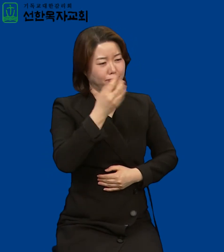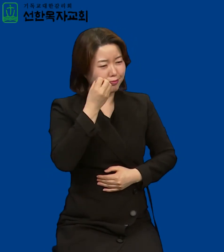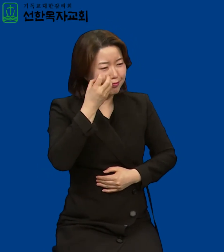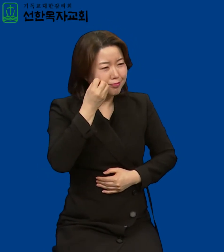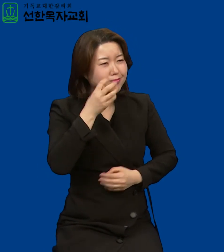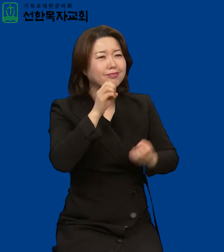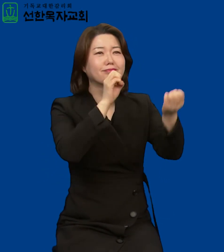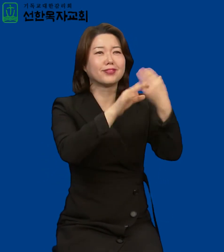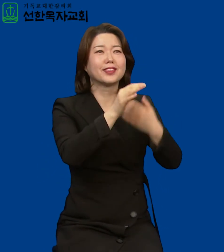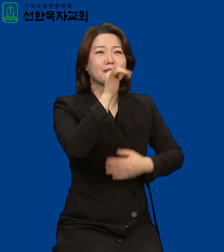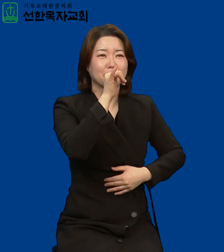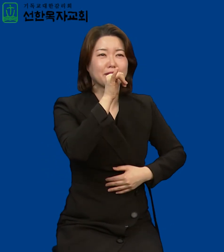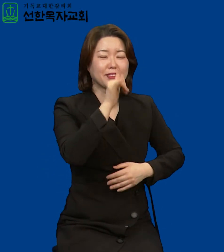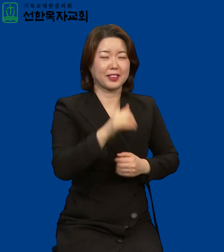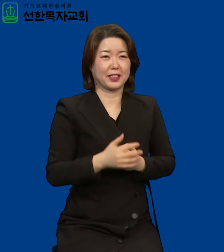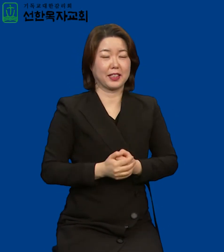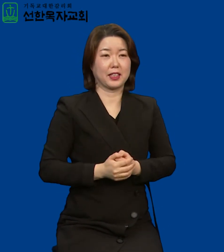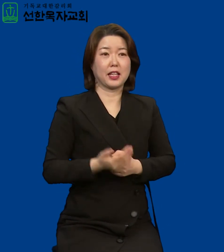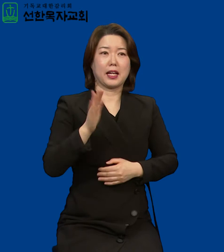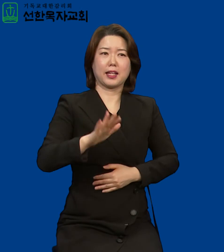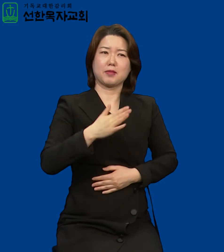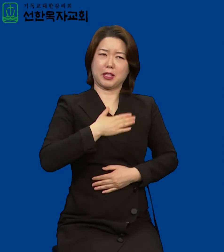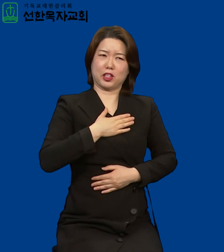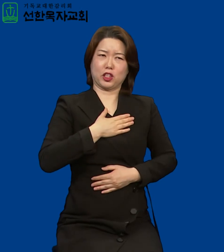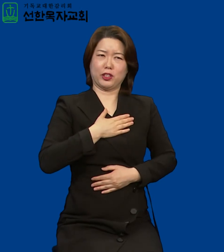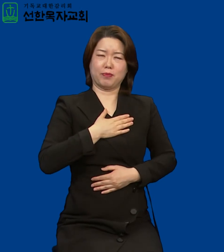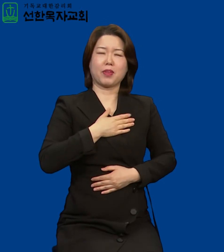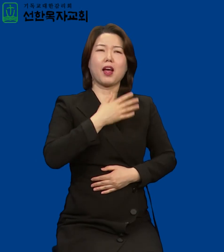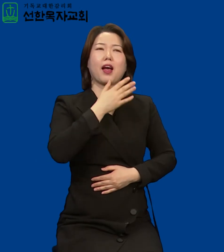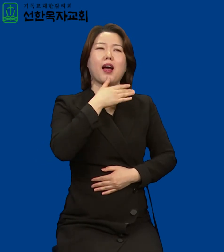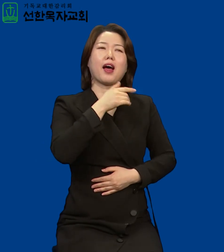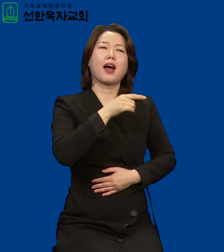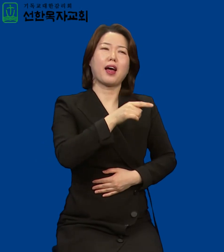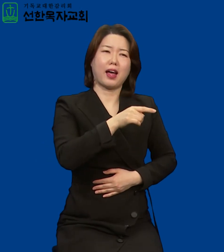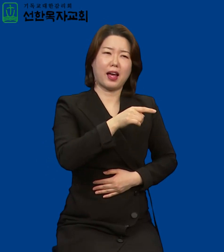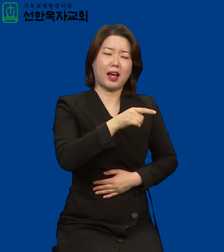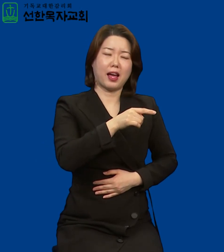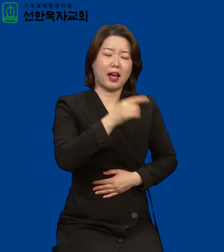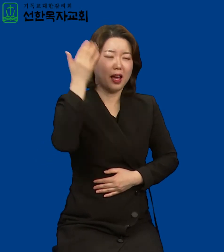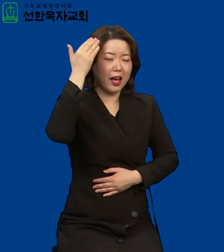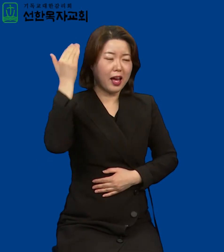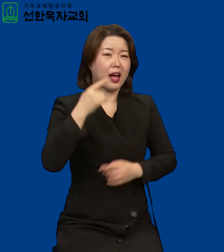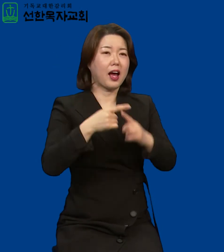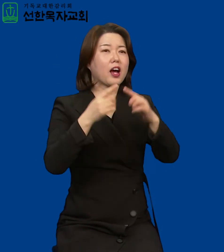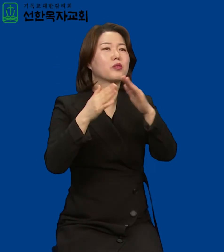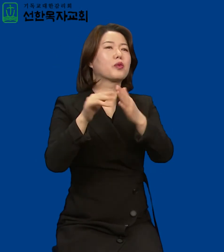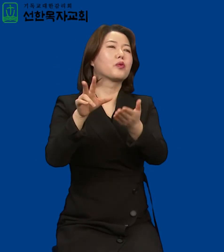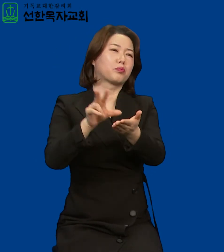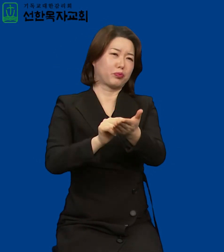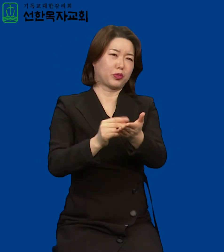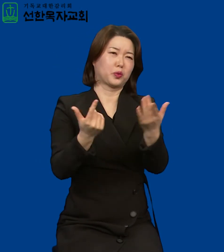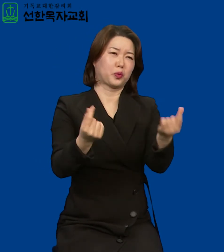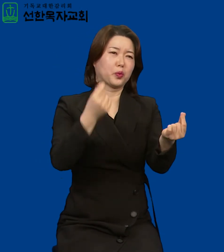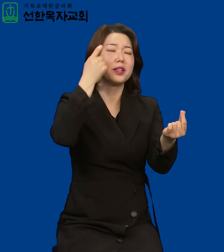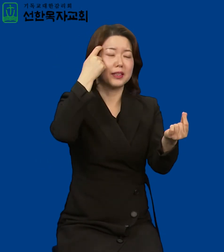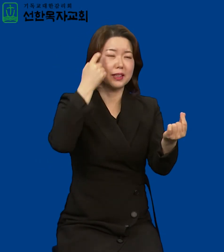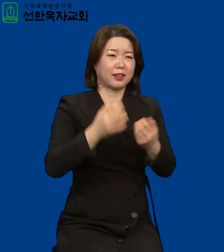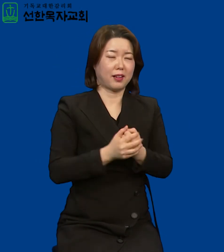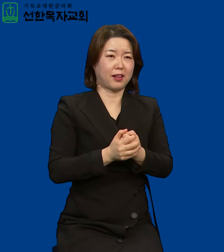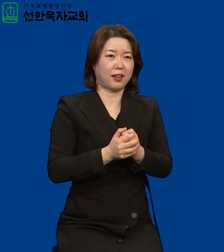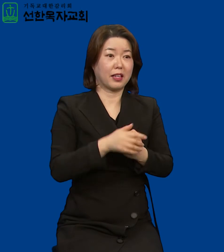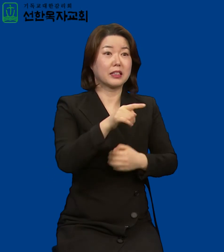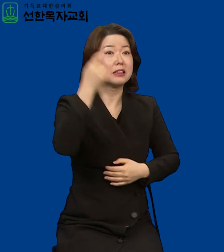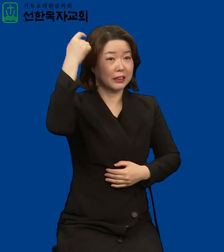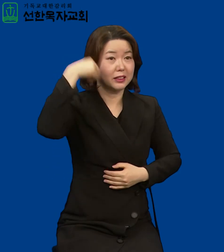대답을 하신 거죠. 근데 저는 이것이 지금 한국교회의 문제구나 하는 것을